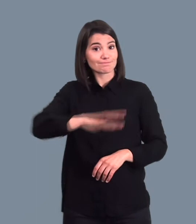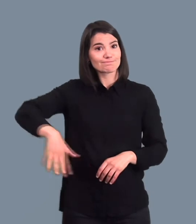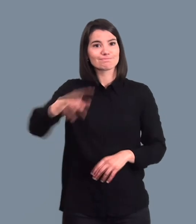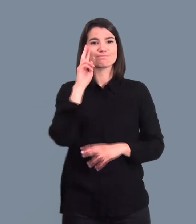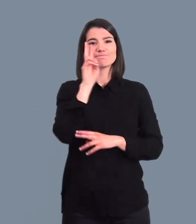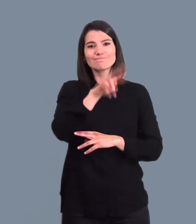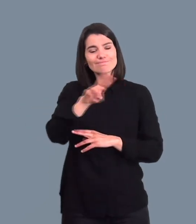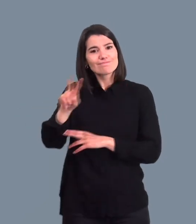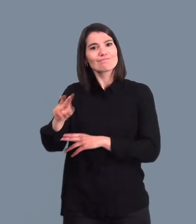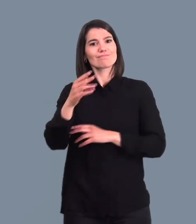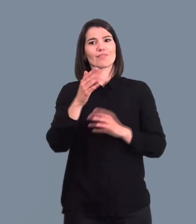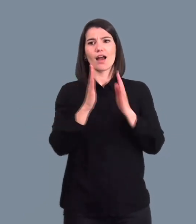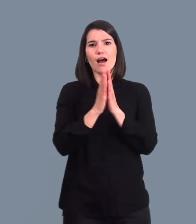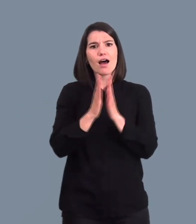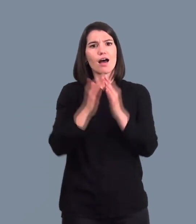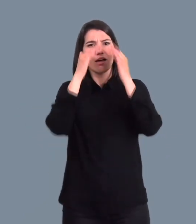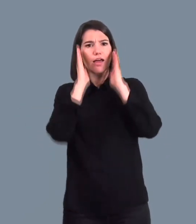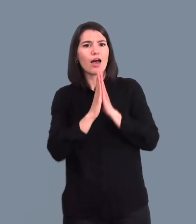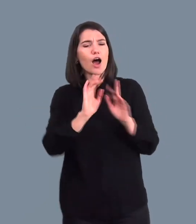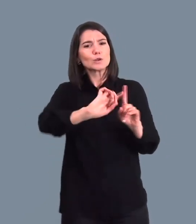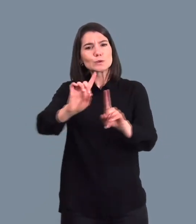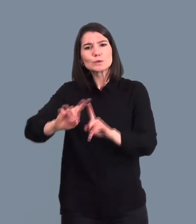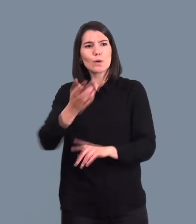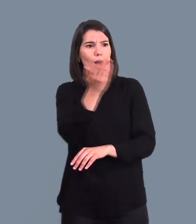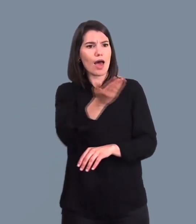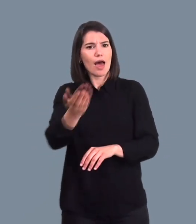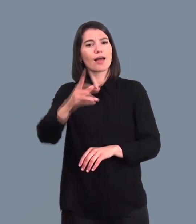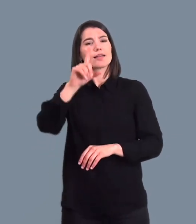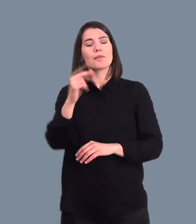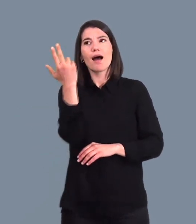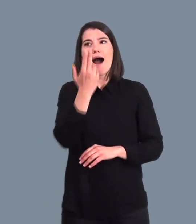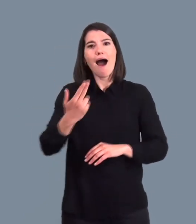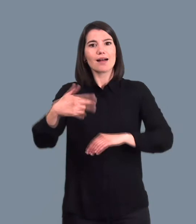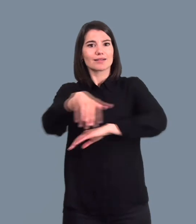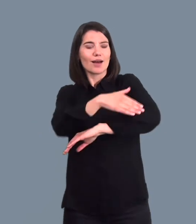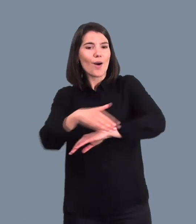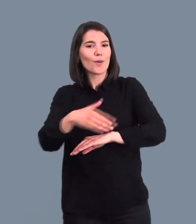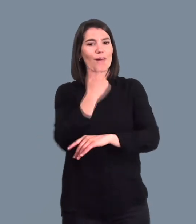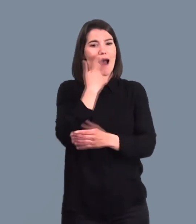Em Leiria, visita as suas igrejas e aprecia a arte urbana nas ruas da cidade.